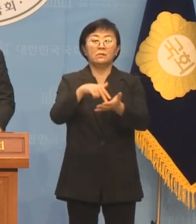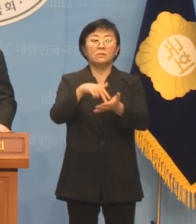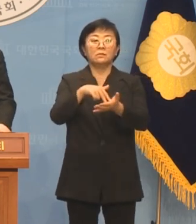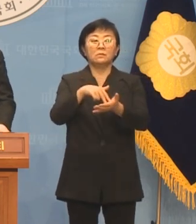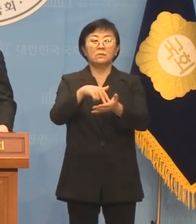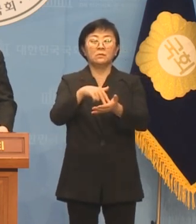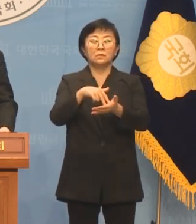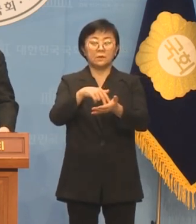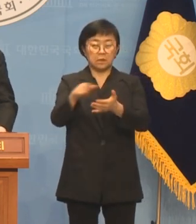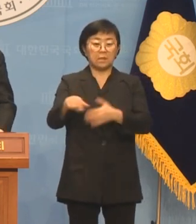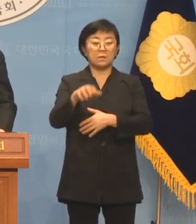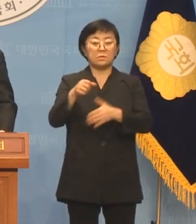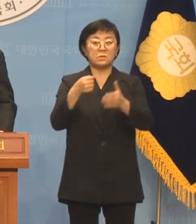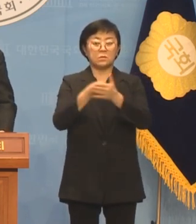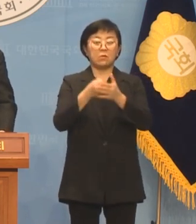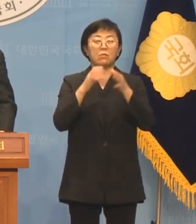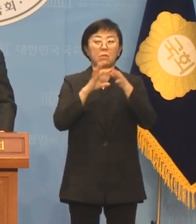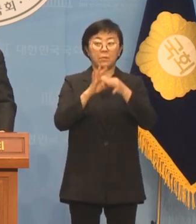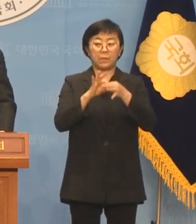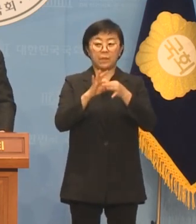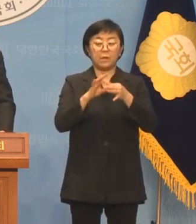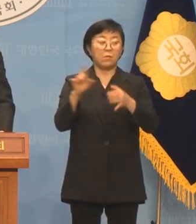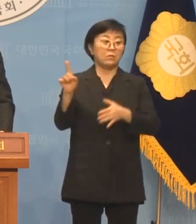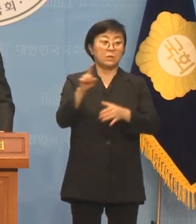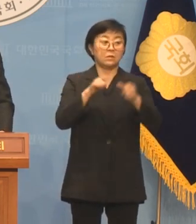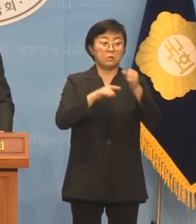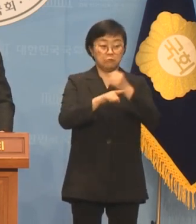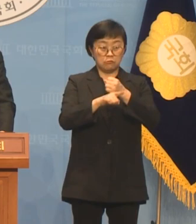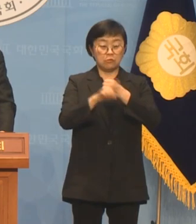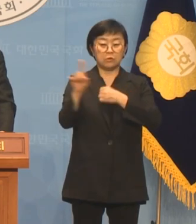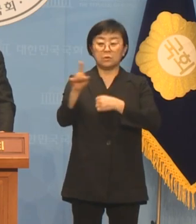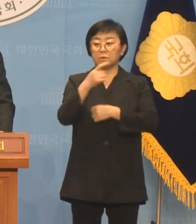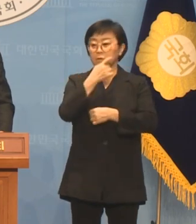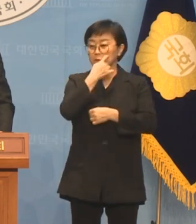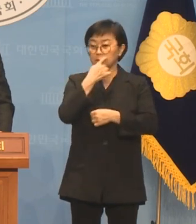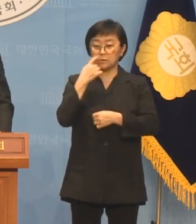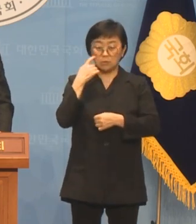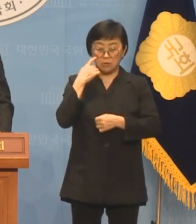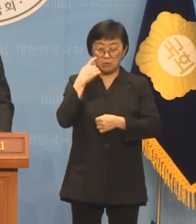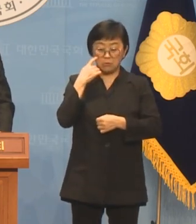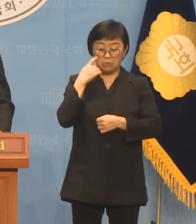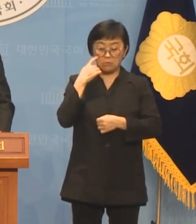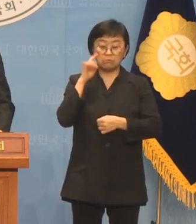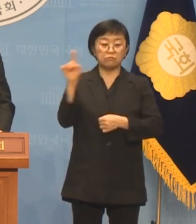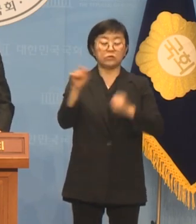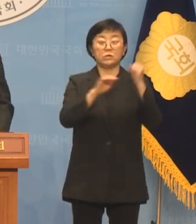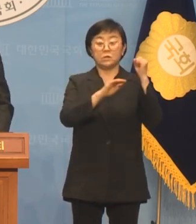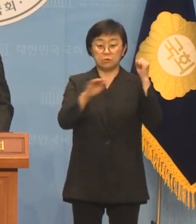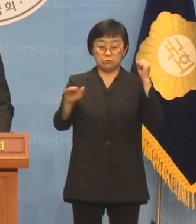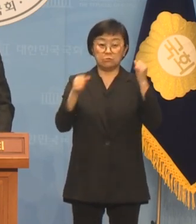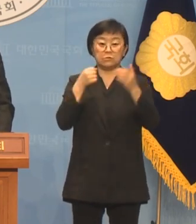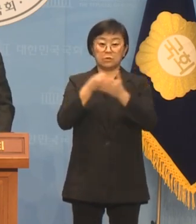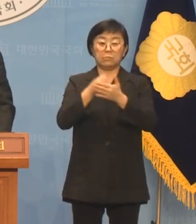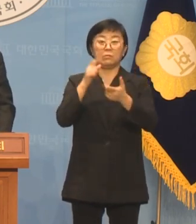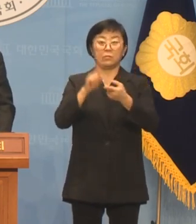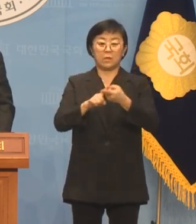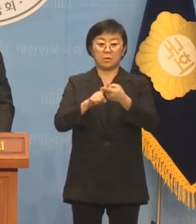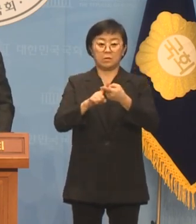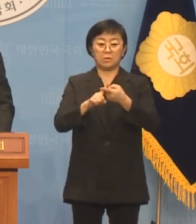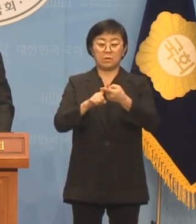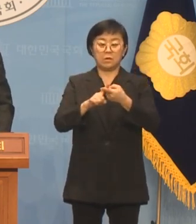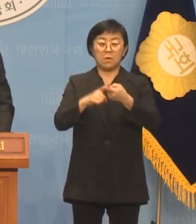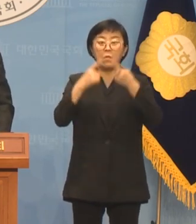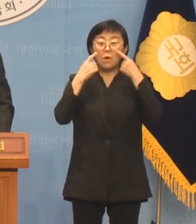이 전략적 지정과 관련해서 어떤 이유로, 어떤 근거로, 어떤 기준으로 정했는지에 대해서